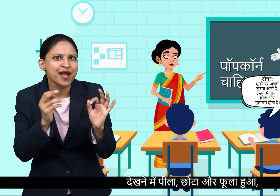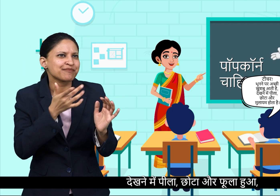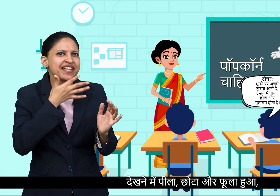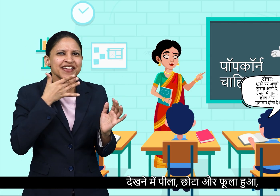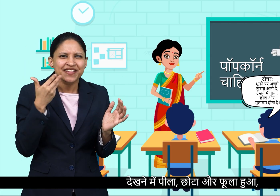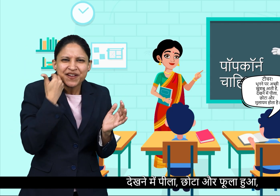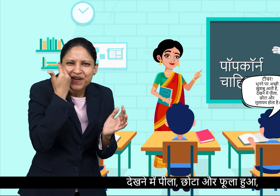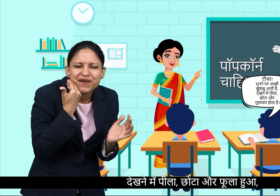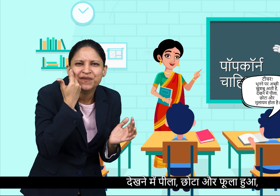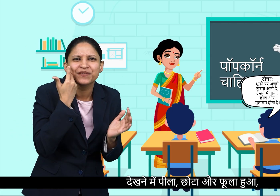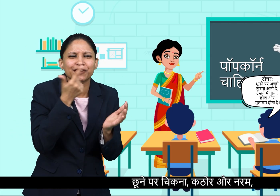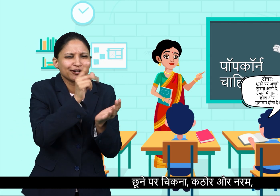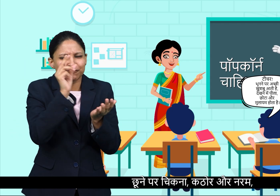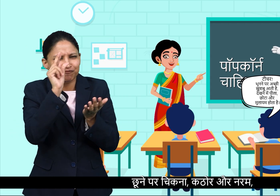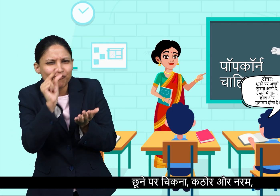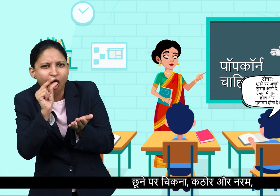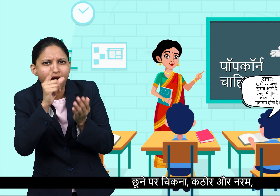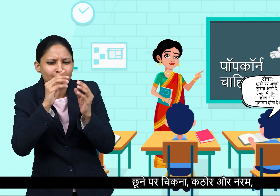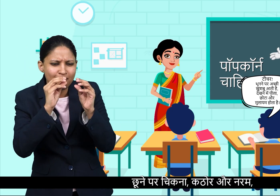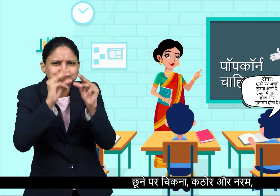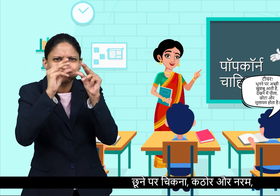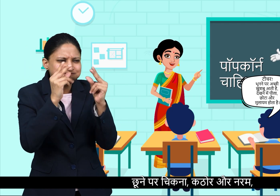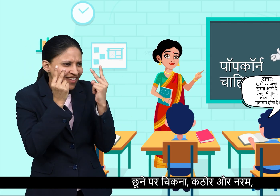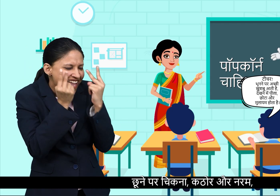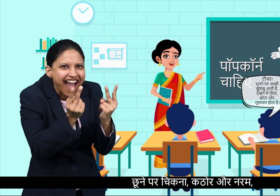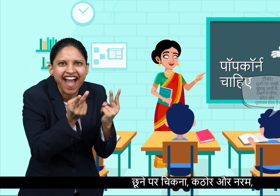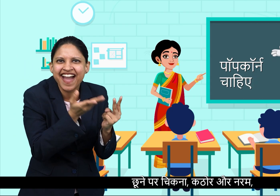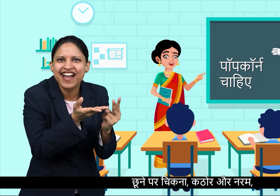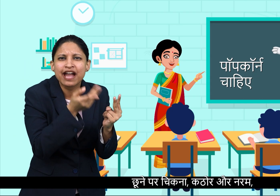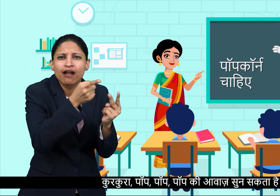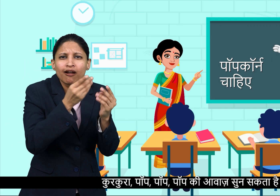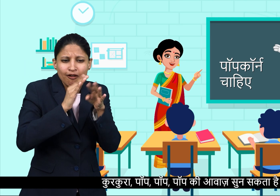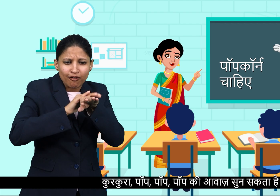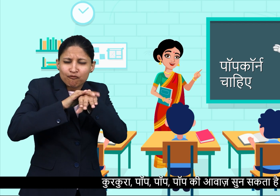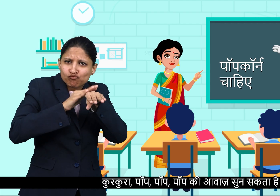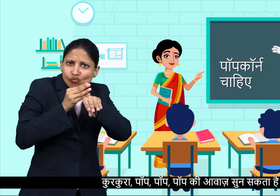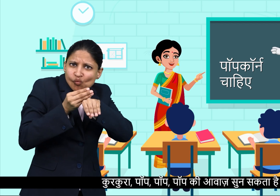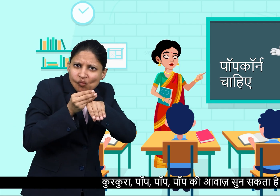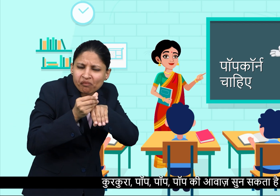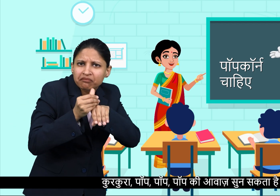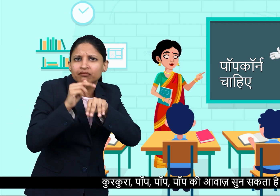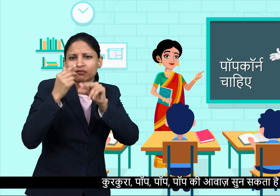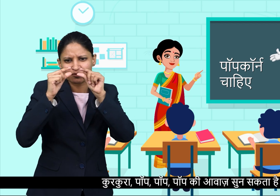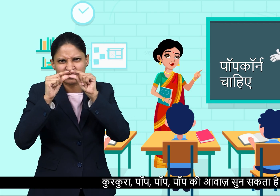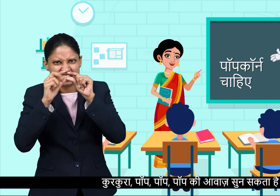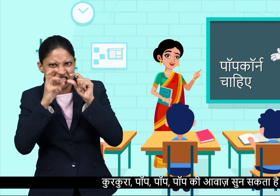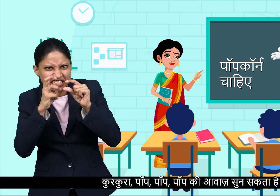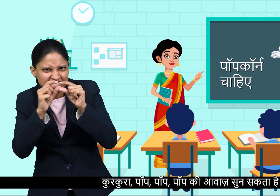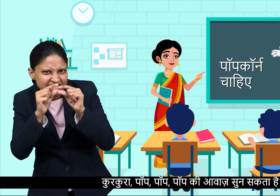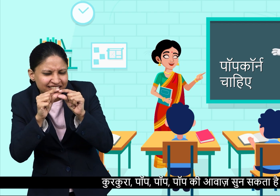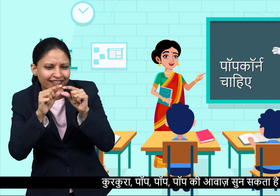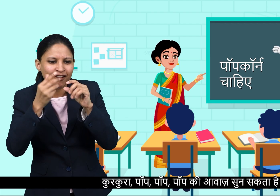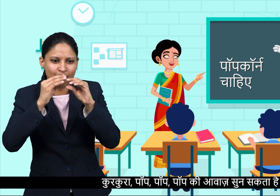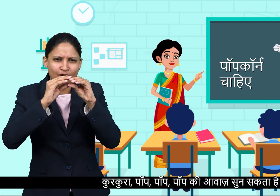छोटा और फूला हुआ। छूने पर चिकना, कठोर और नरम। कुरकुरा, पॉप पॉप पॉप की आवाज